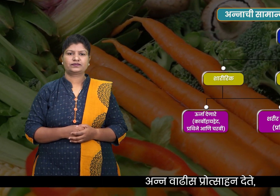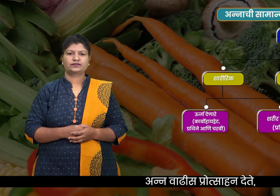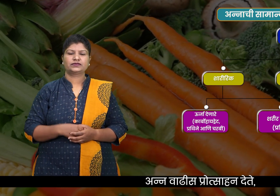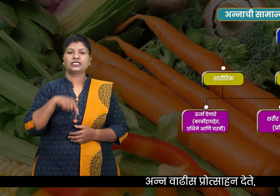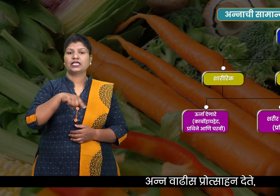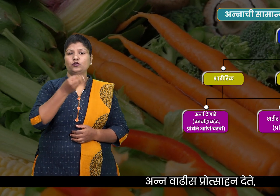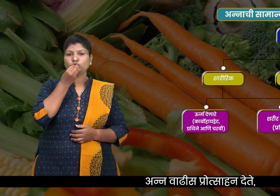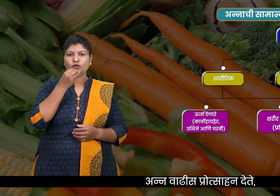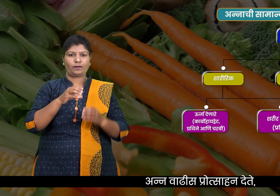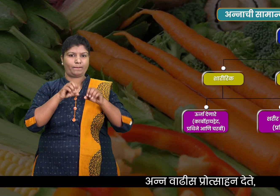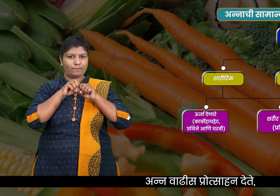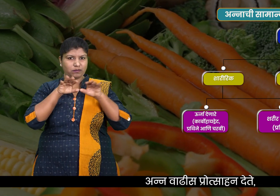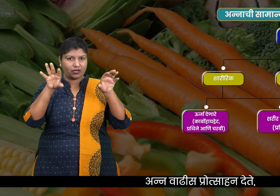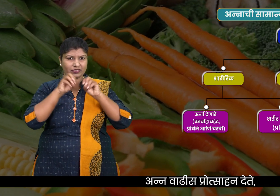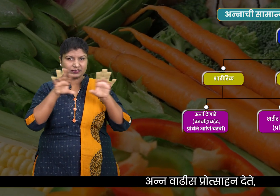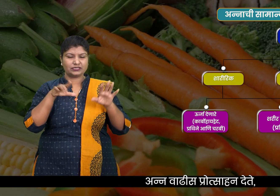अन्न वाढीस प्रोत्साहन देणे,